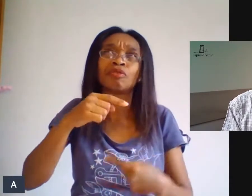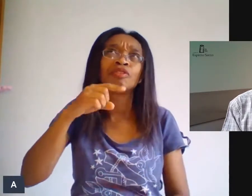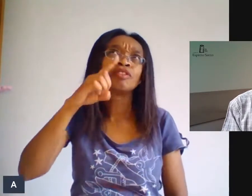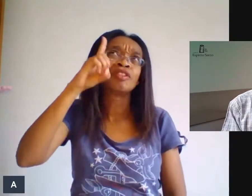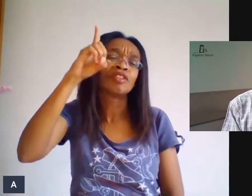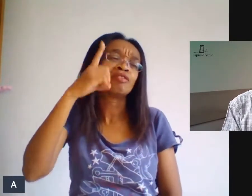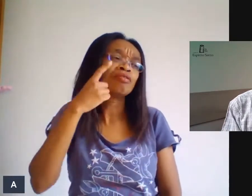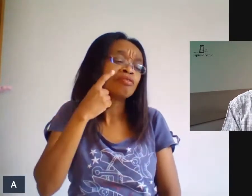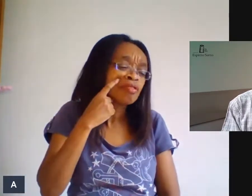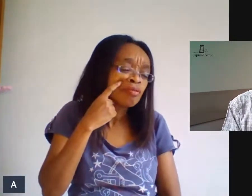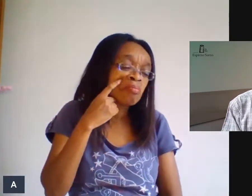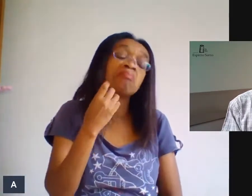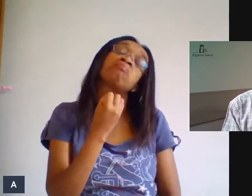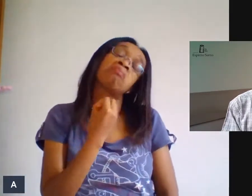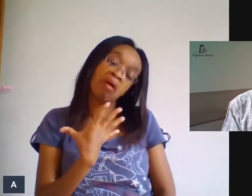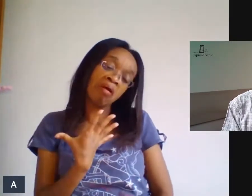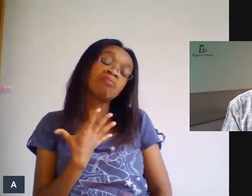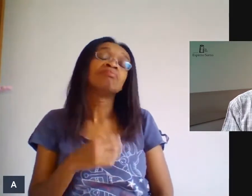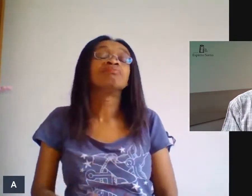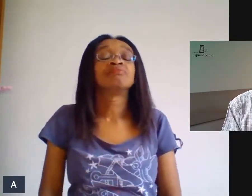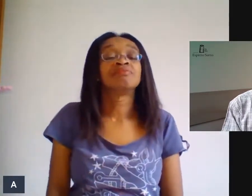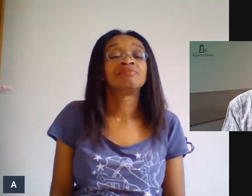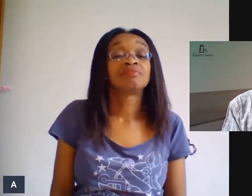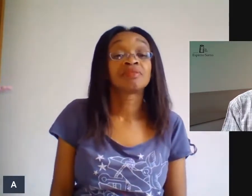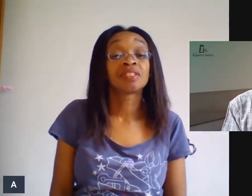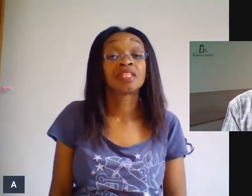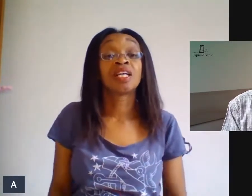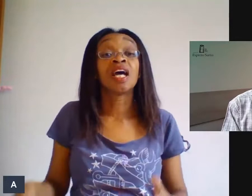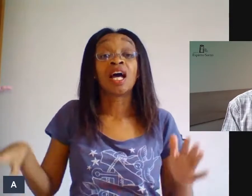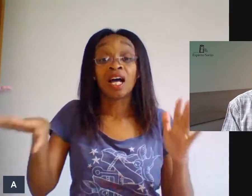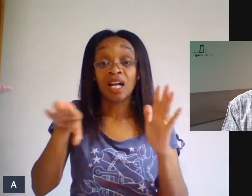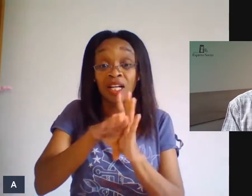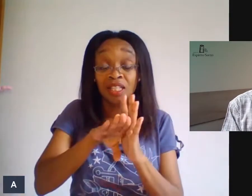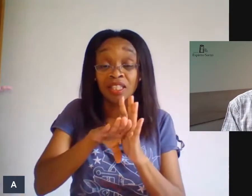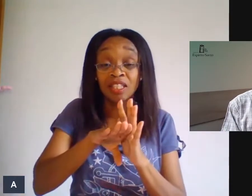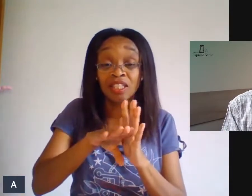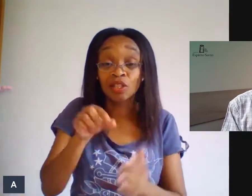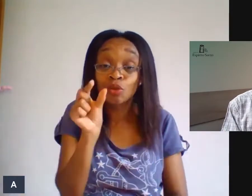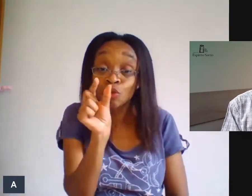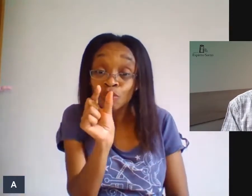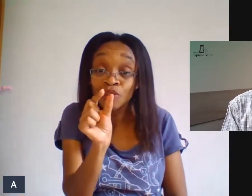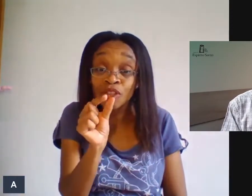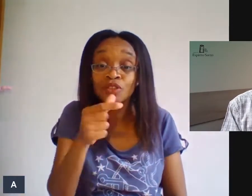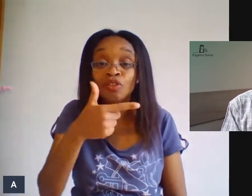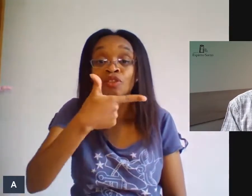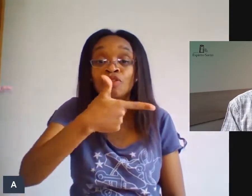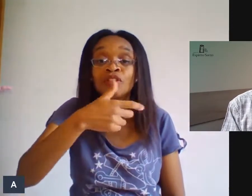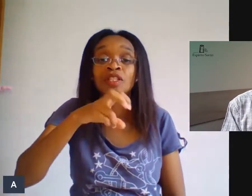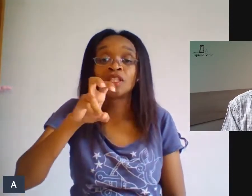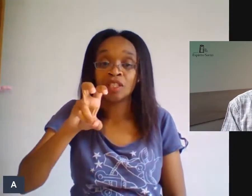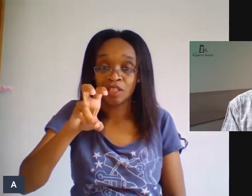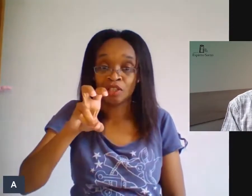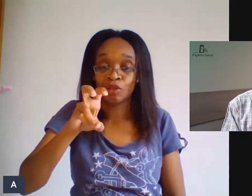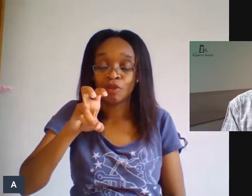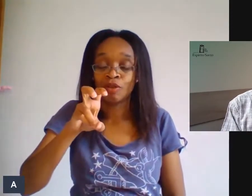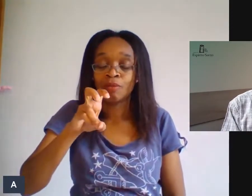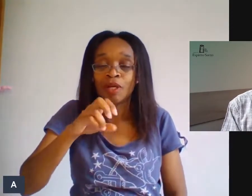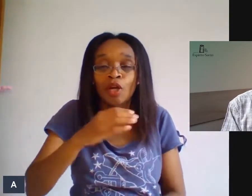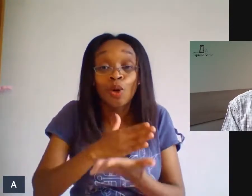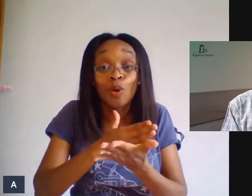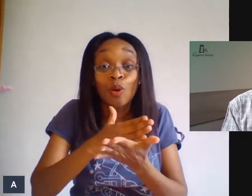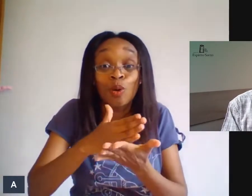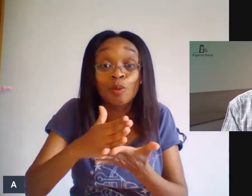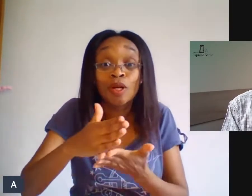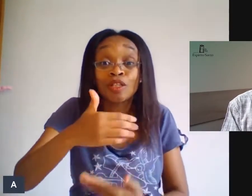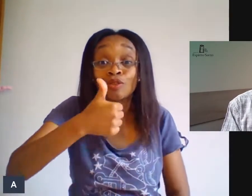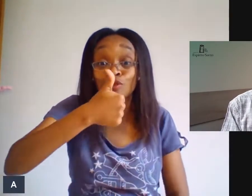bom. Então, como já disse, vai até o versículo 25. No versículo 26, por